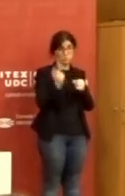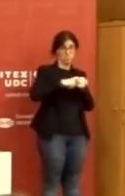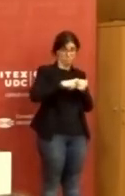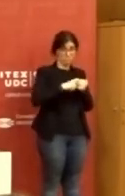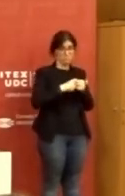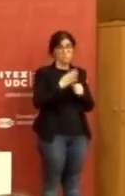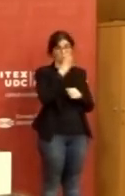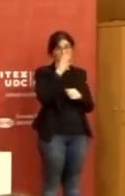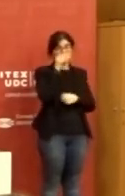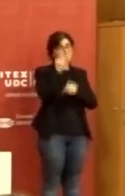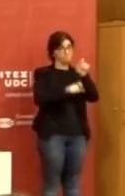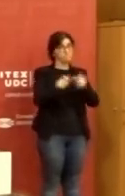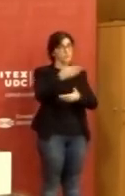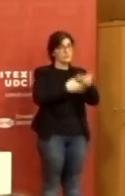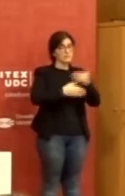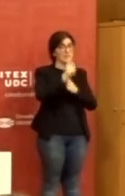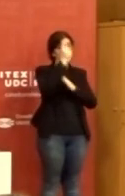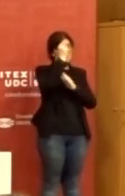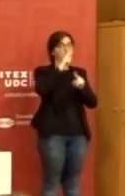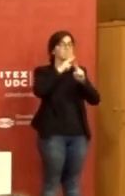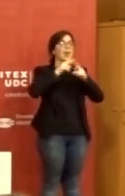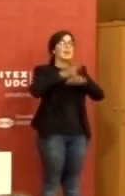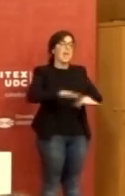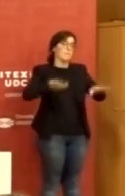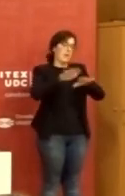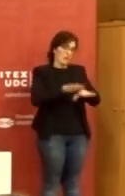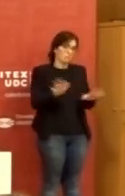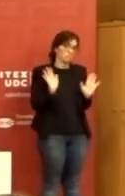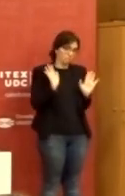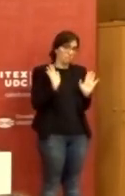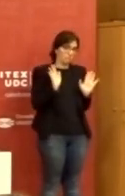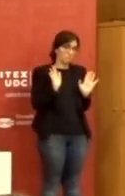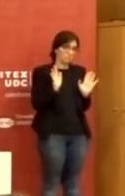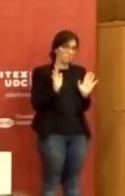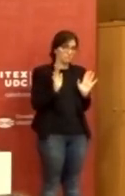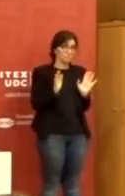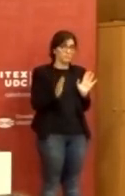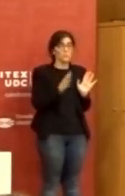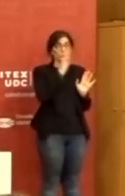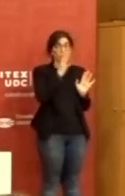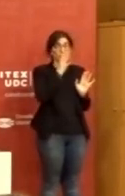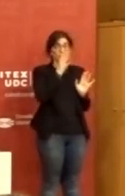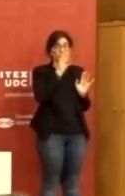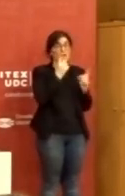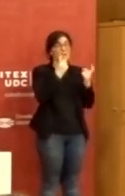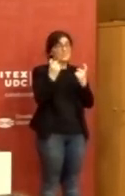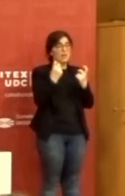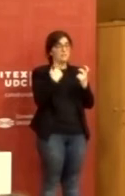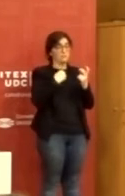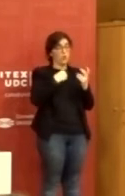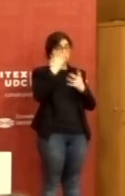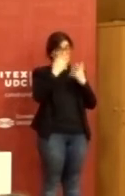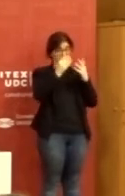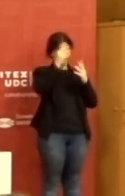Son personas con discapacidad intelectual leve, hay dos cosas que las requerimos, que son nociones básicas de lectoescritura y